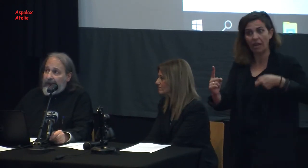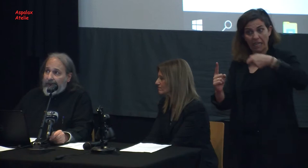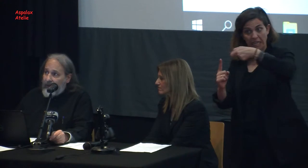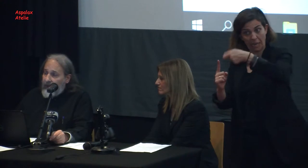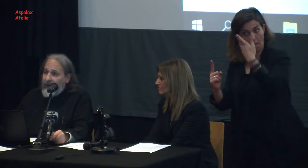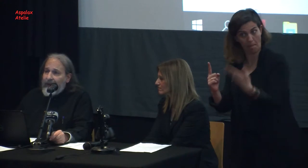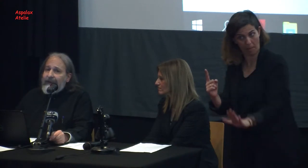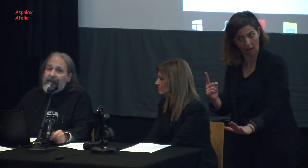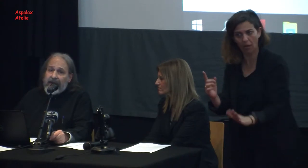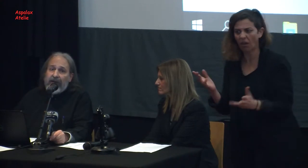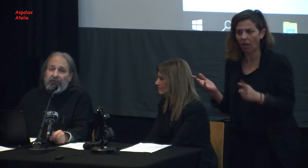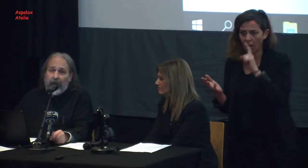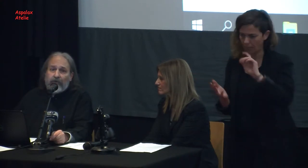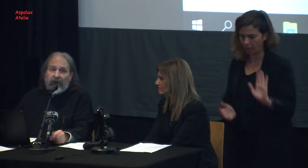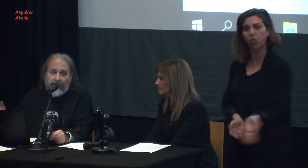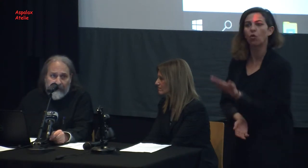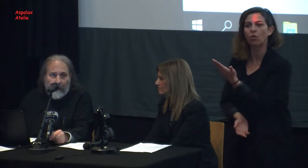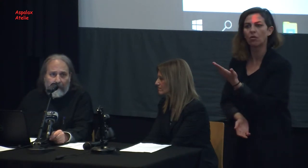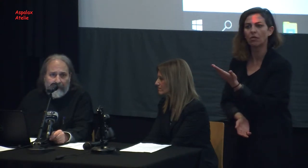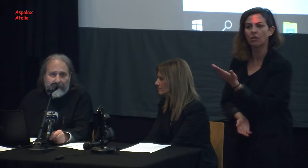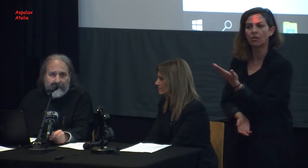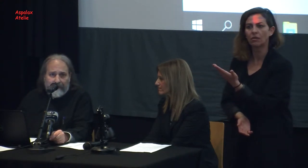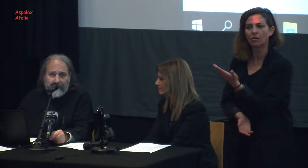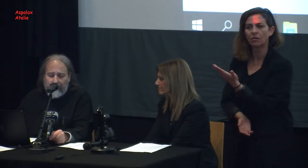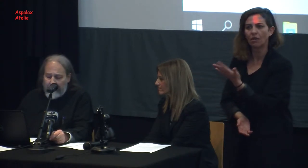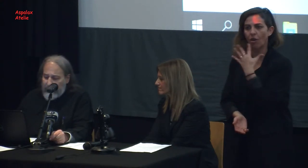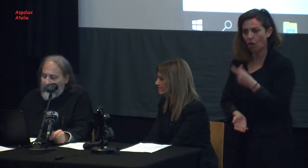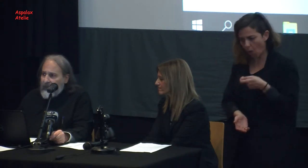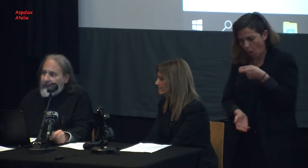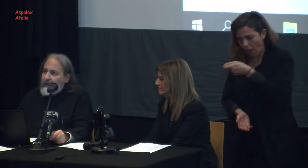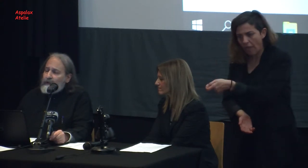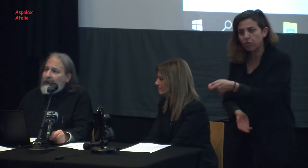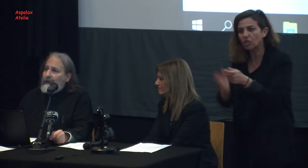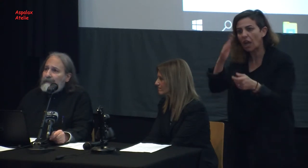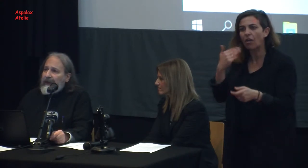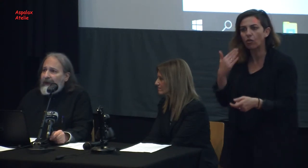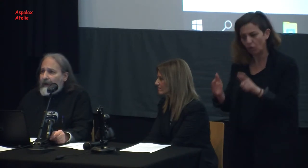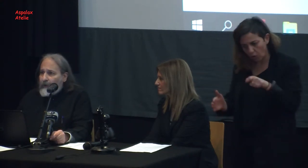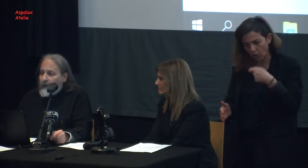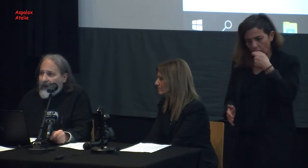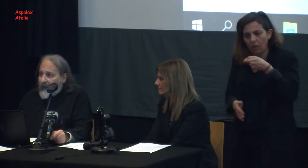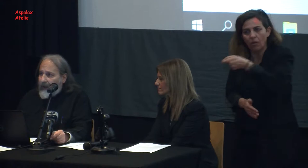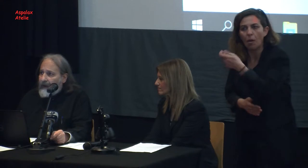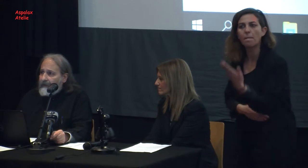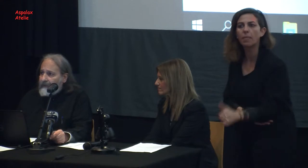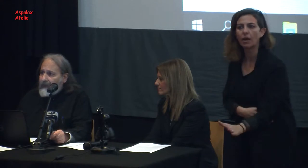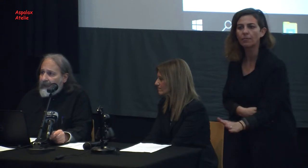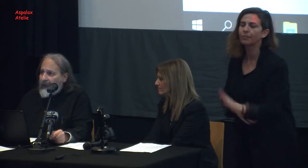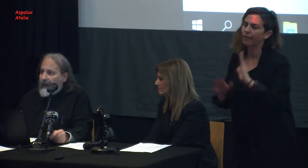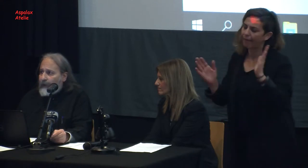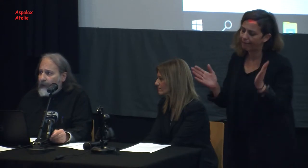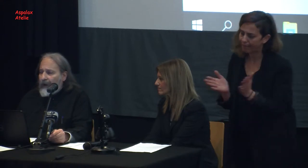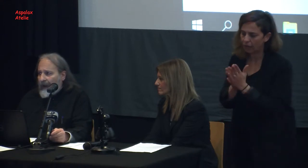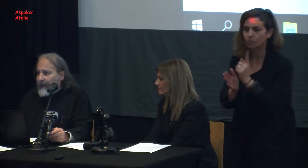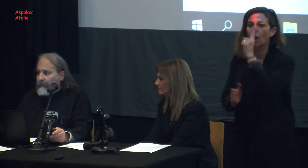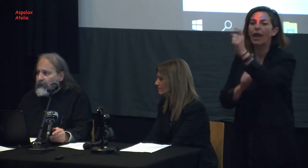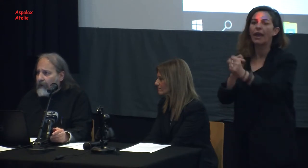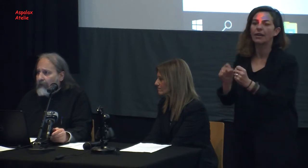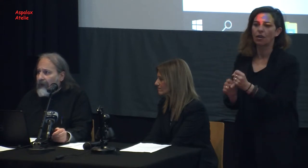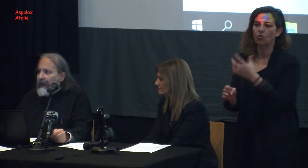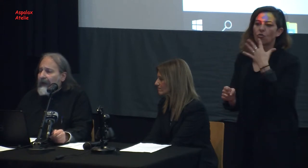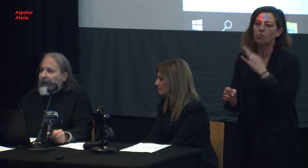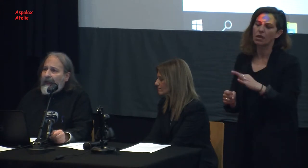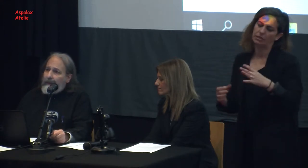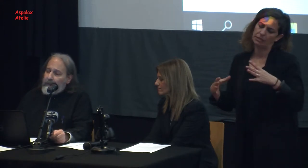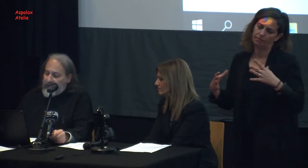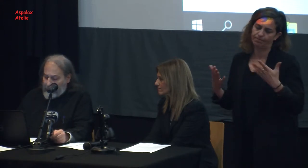πρέπει να καθαιρεθεί και ας είναι φίλος του Αρχιεπισκόπου. Τέλος πάντων πήρα ένα χρόνο αργία, δηλαδή για ένα χρόνο είχα το μισθό